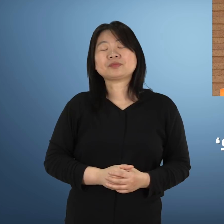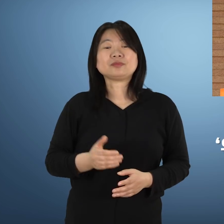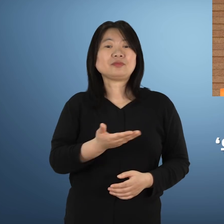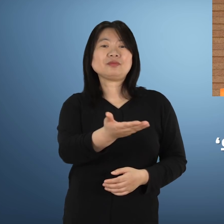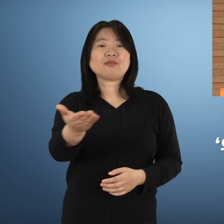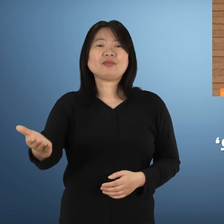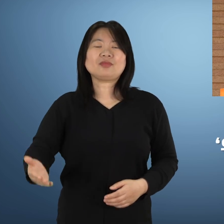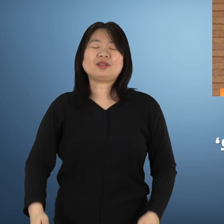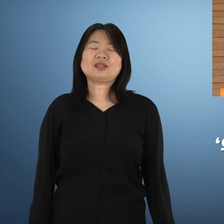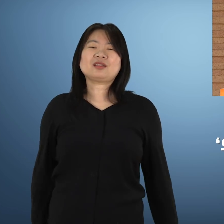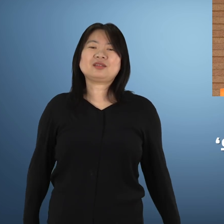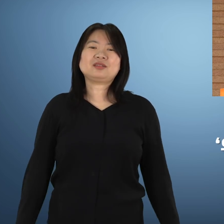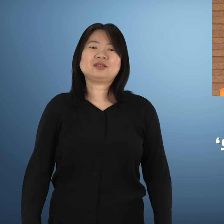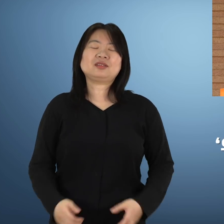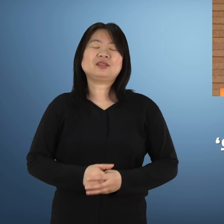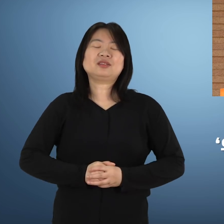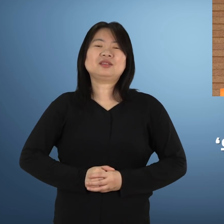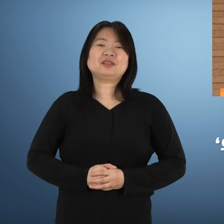여러분,